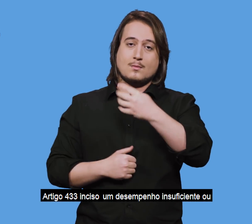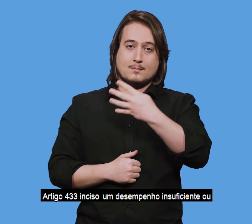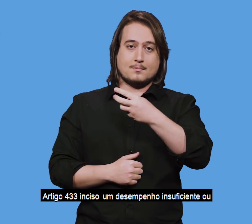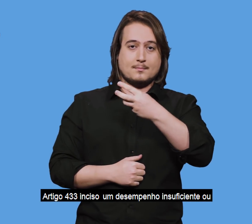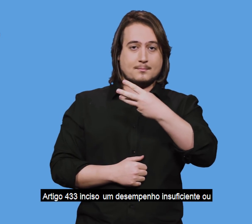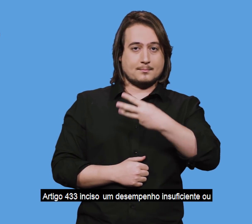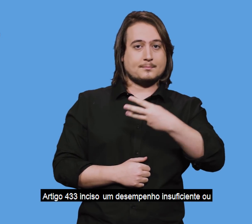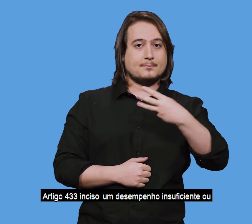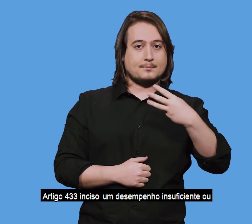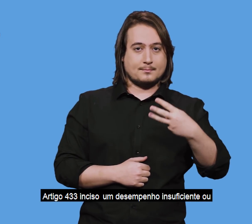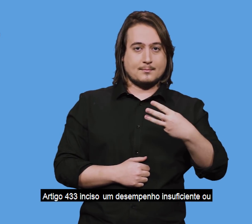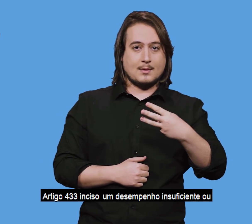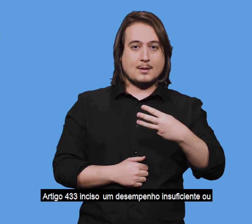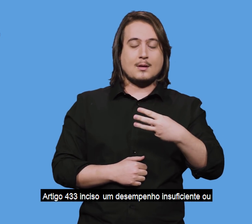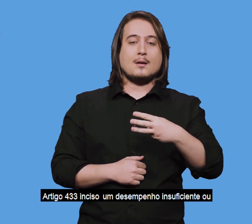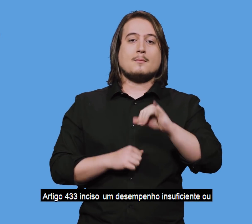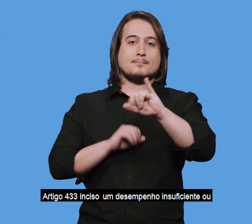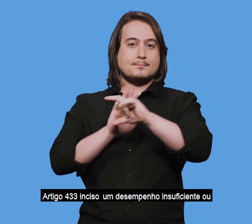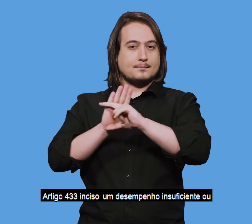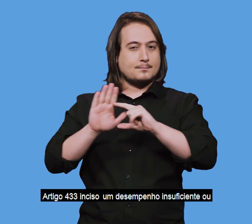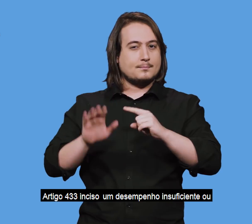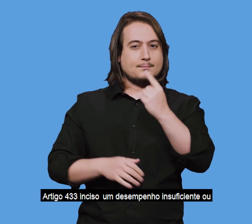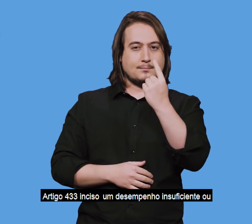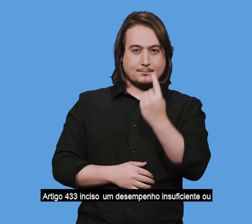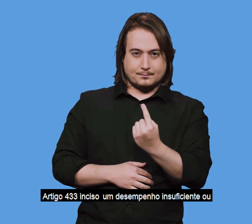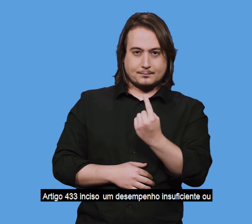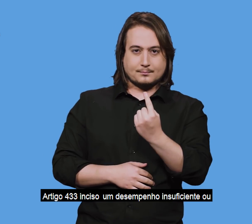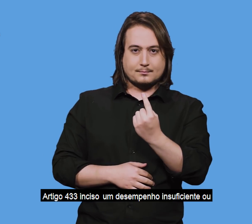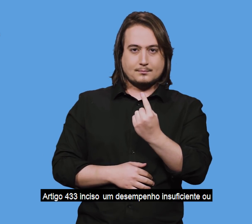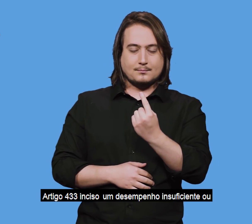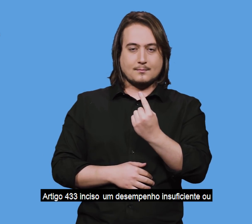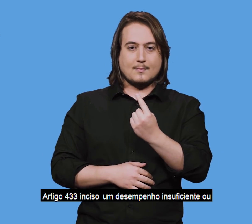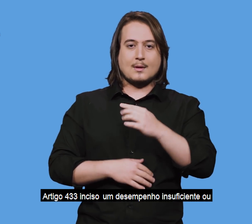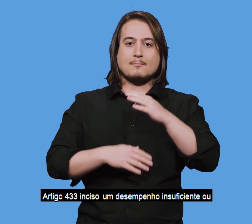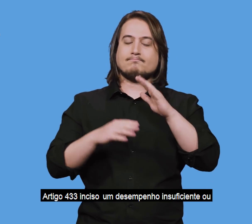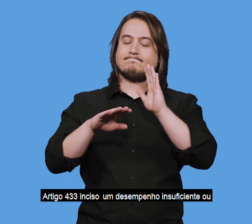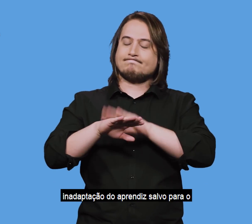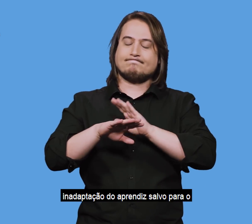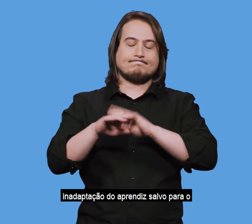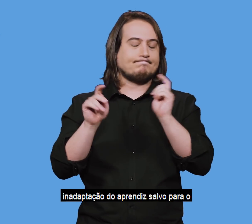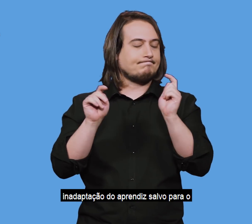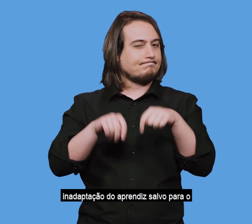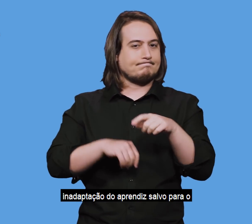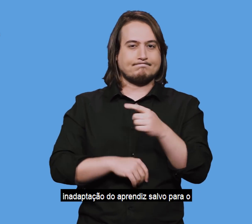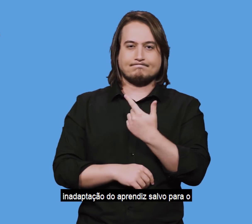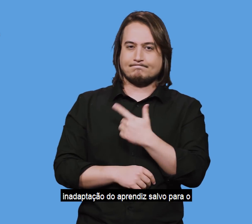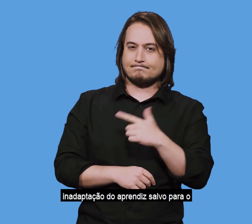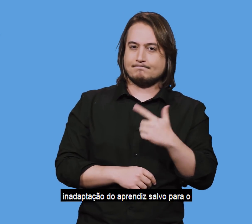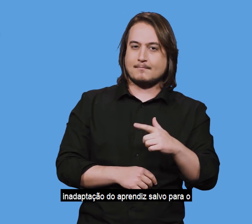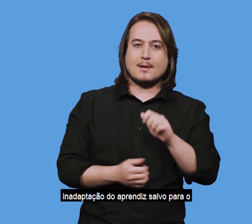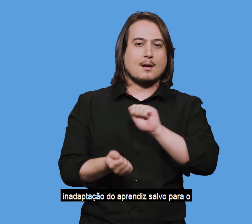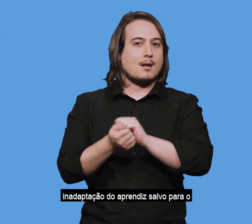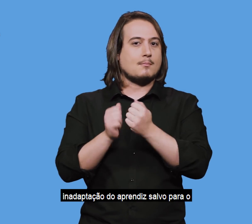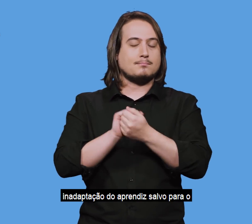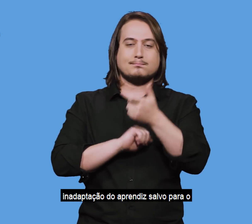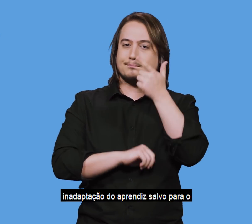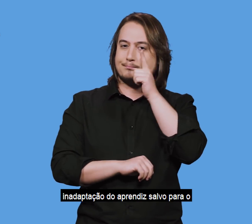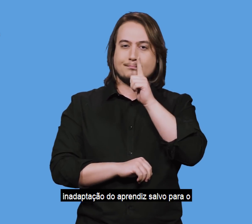433 inciso um desempenho insuficiente ou inadaptação do aprendiz salvo